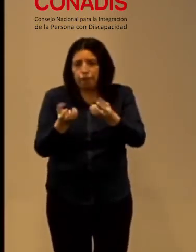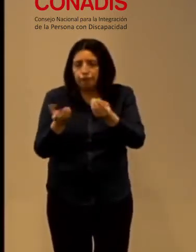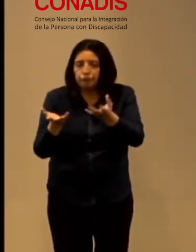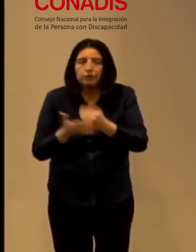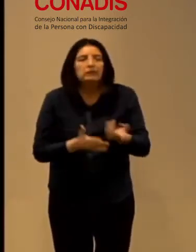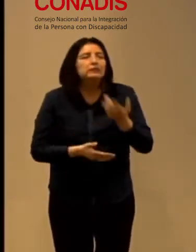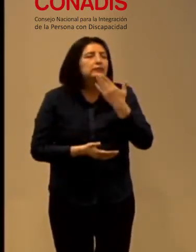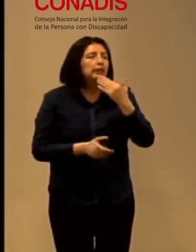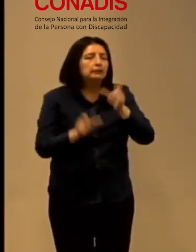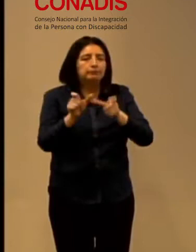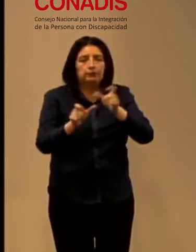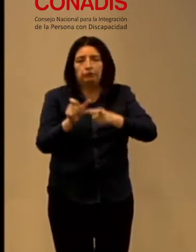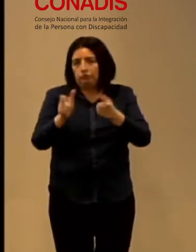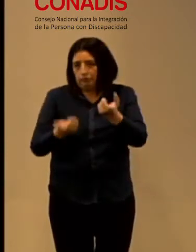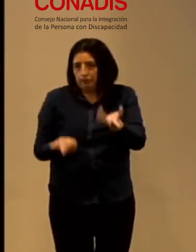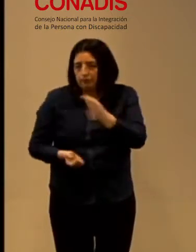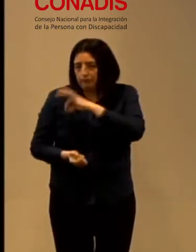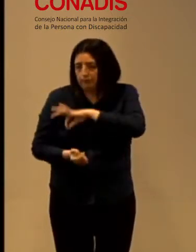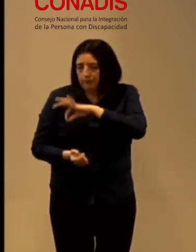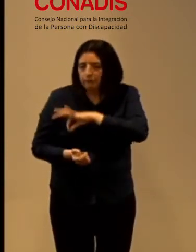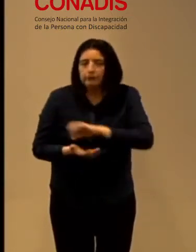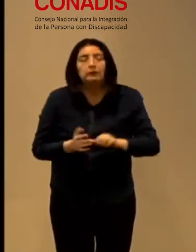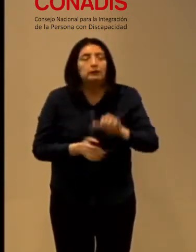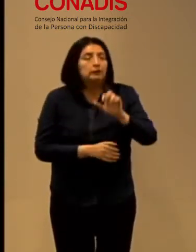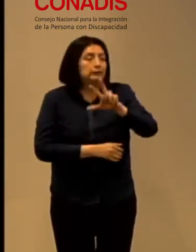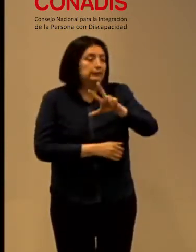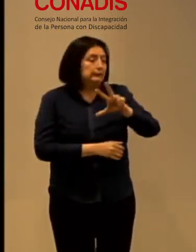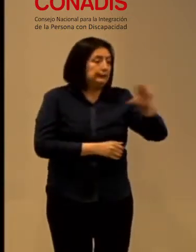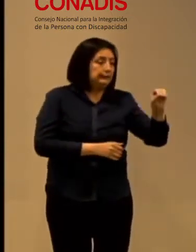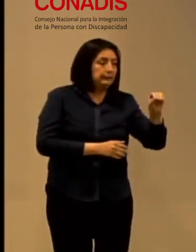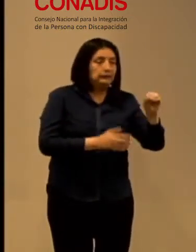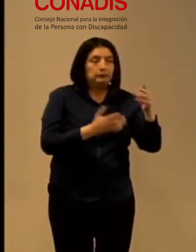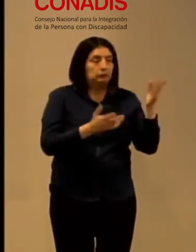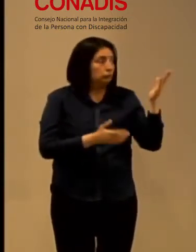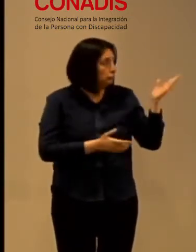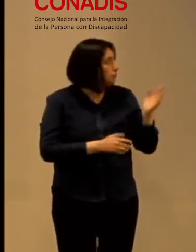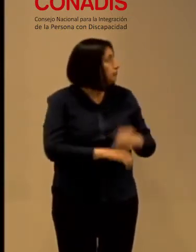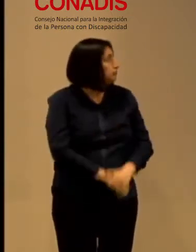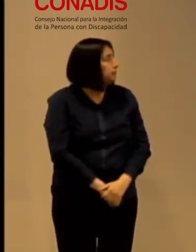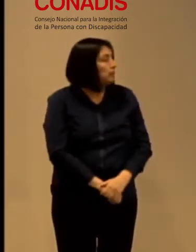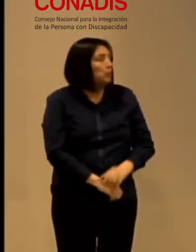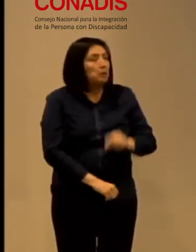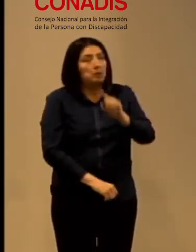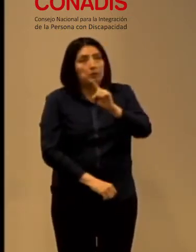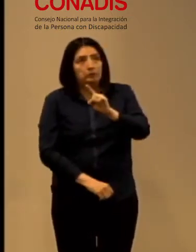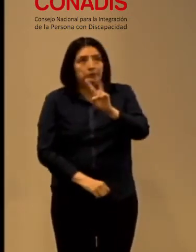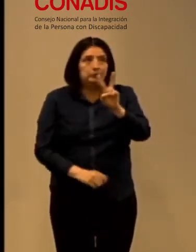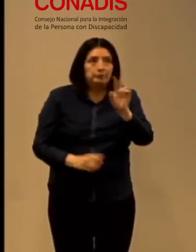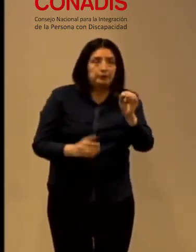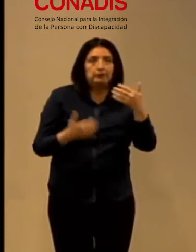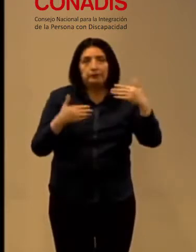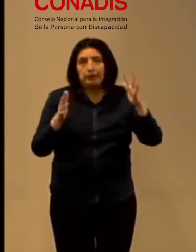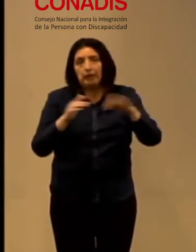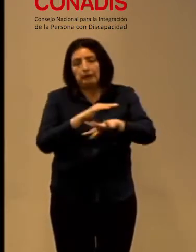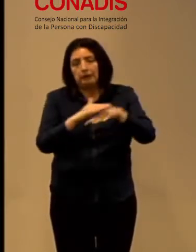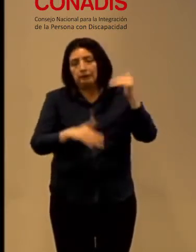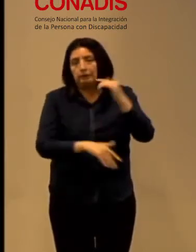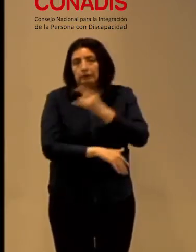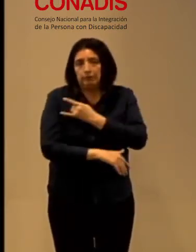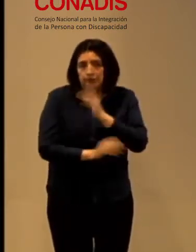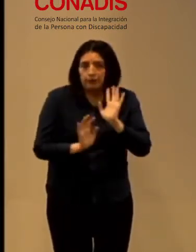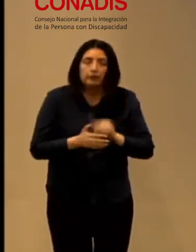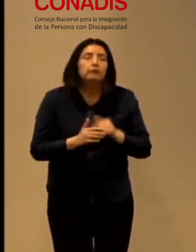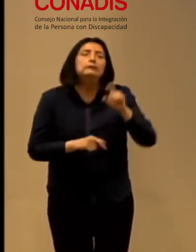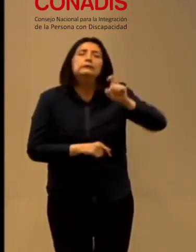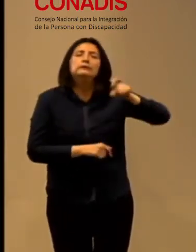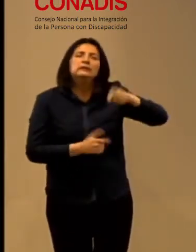propios beneficiarios. Estos 300 chicos que tenemos ahí, ¿no? O 120 porque algunos ya egresaron. Pero